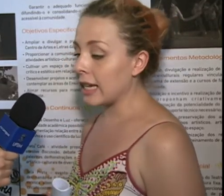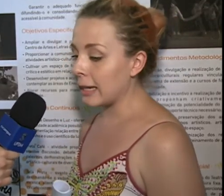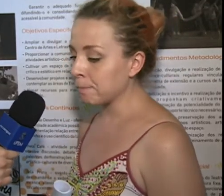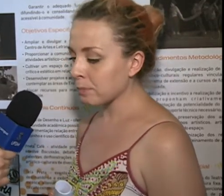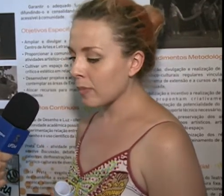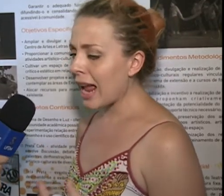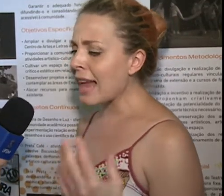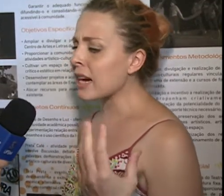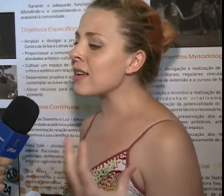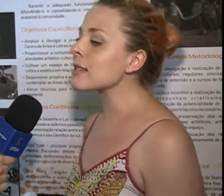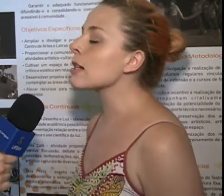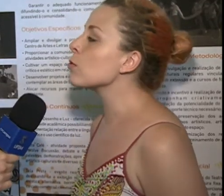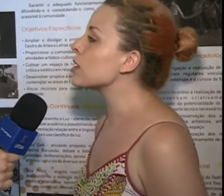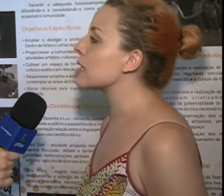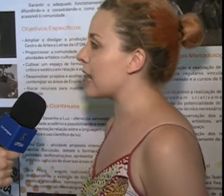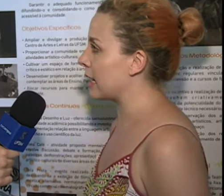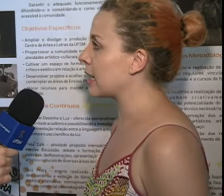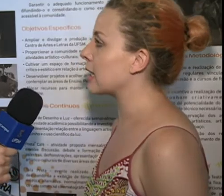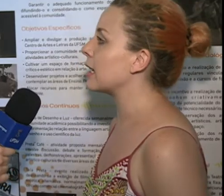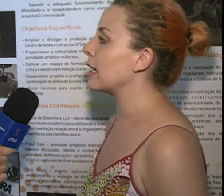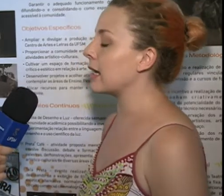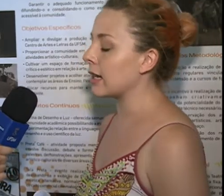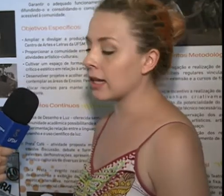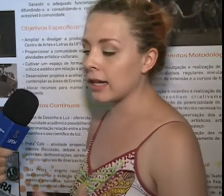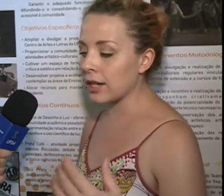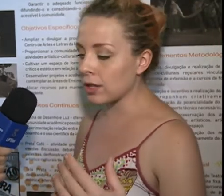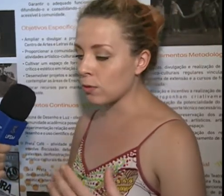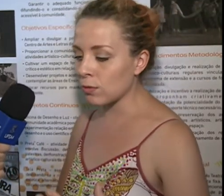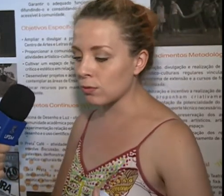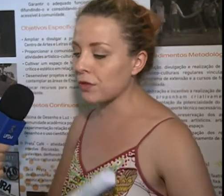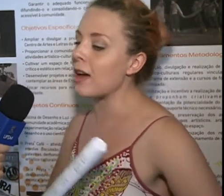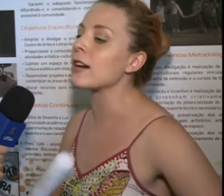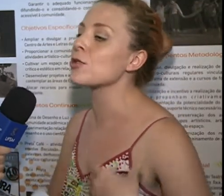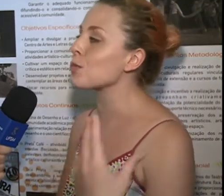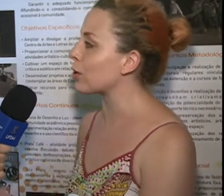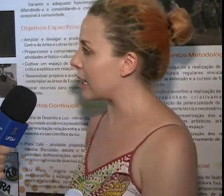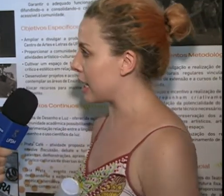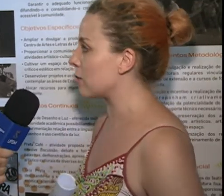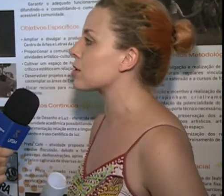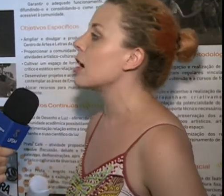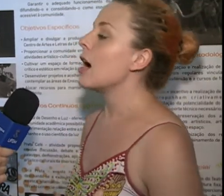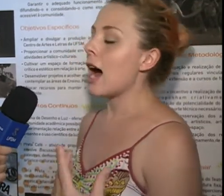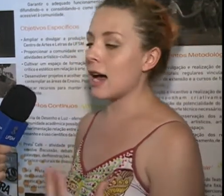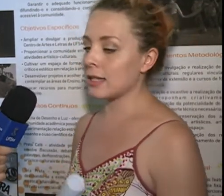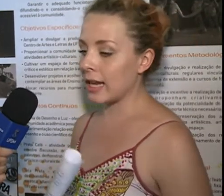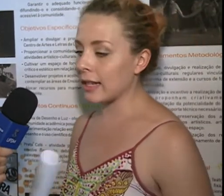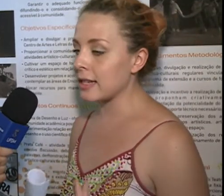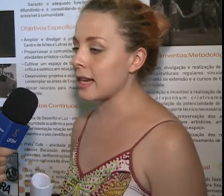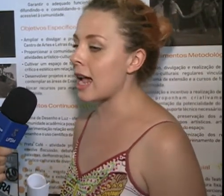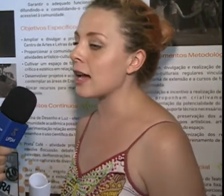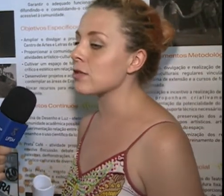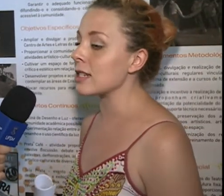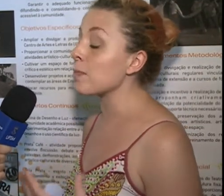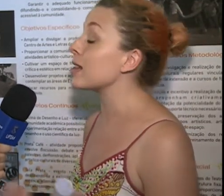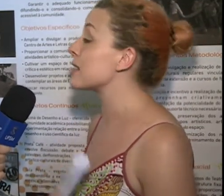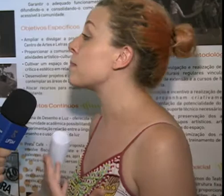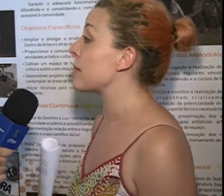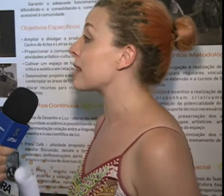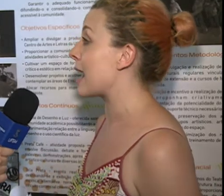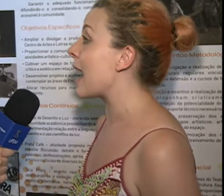através da luz cênica e com diversos modelos a serem desenhados, eles podem experimentar